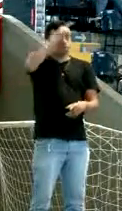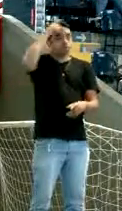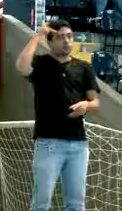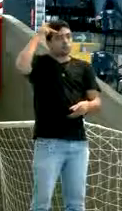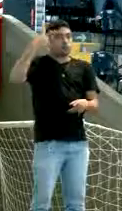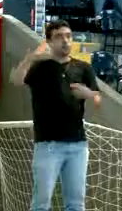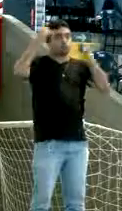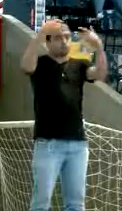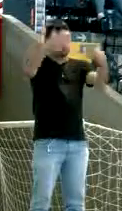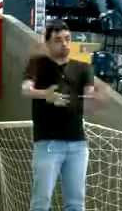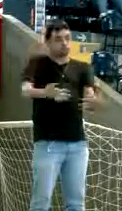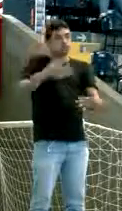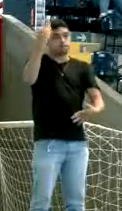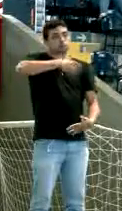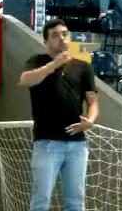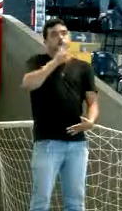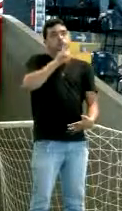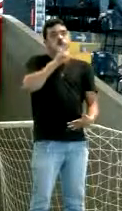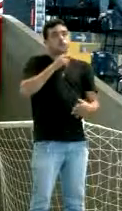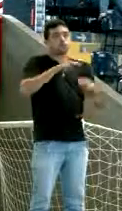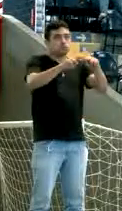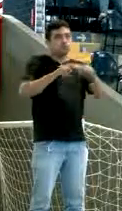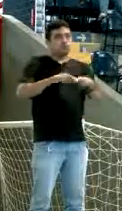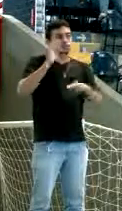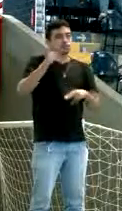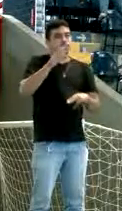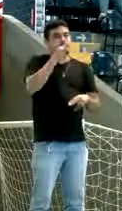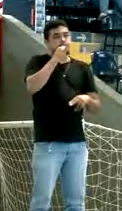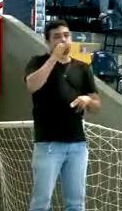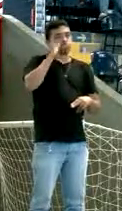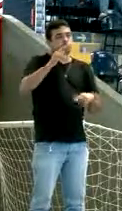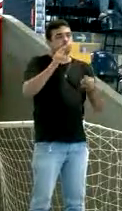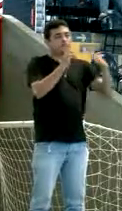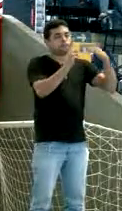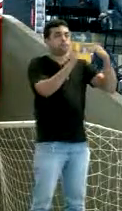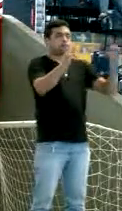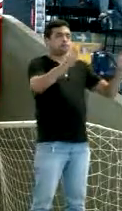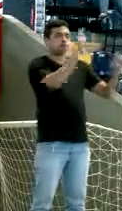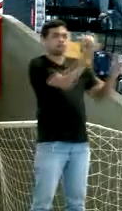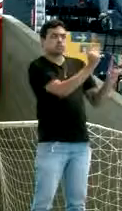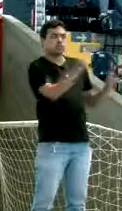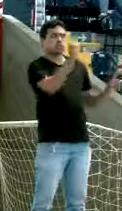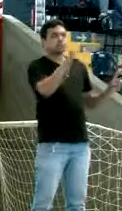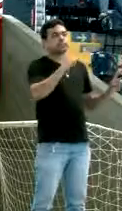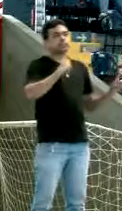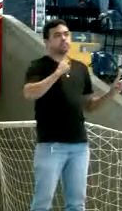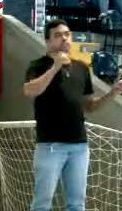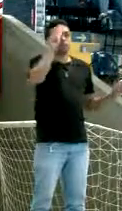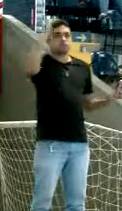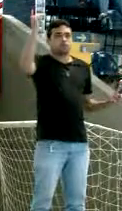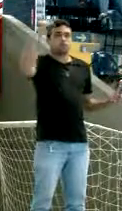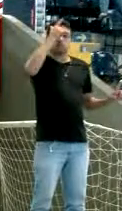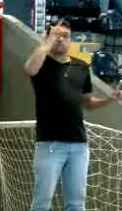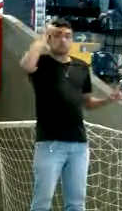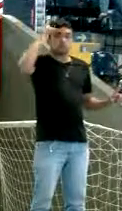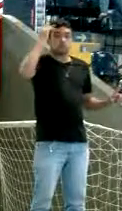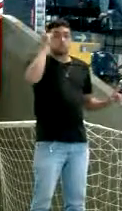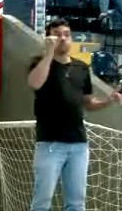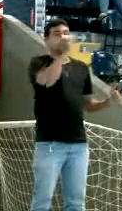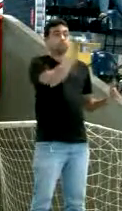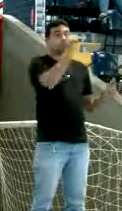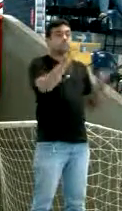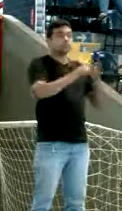não podemos provar isso. A pintura passou por muita mudança. Você conhece grandes gênios da pintura. Os